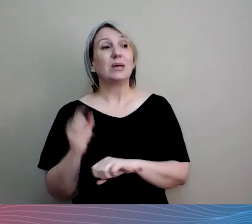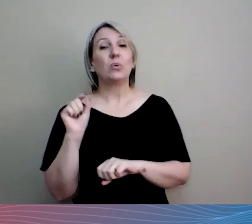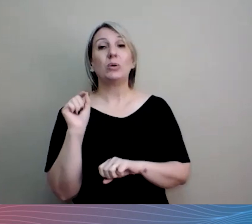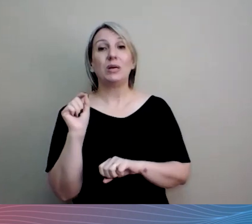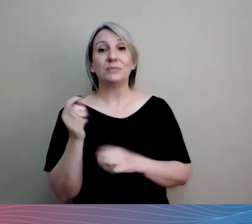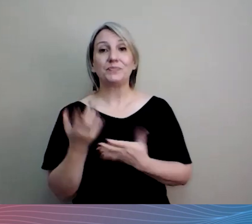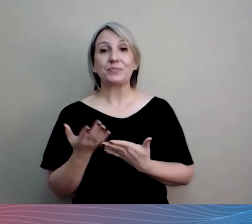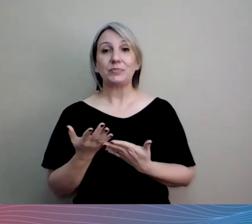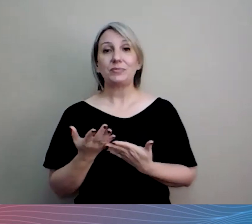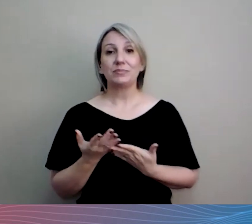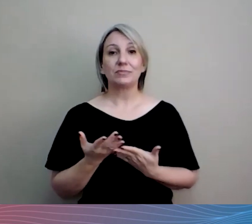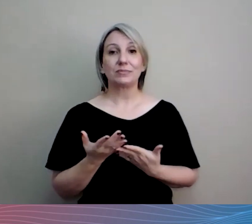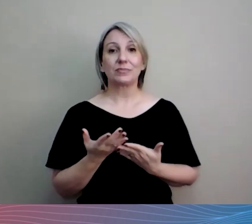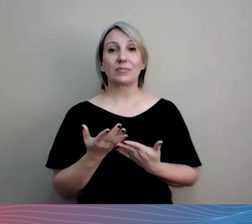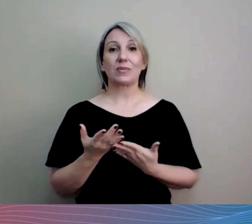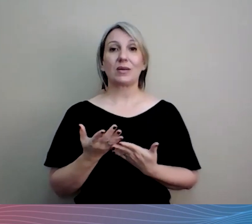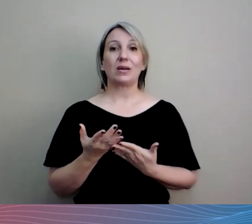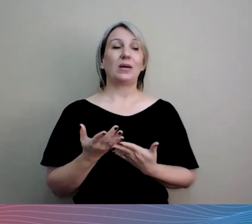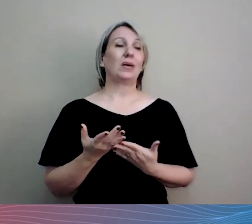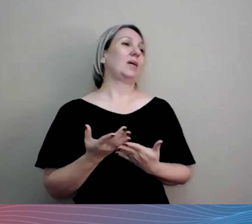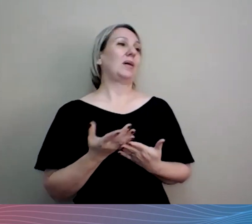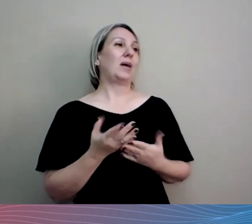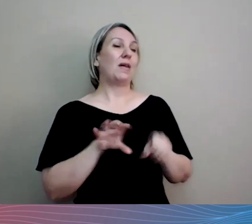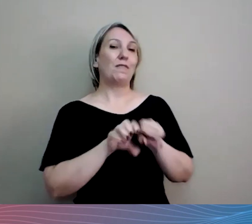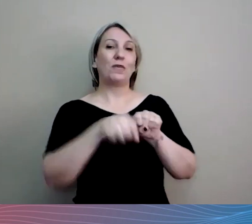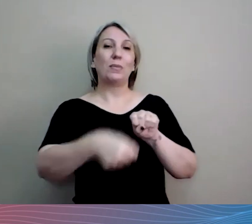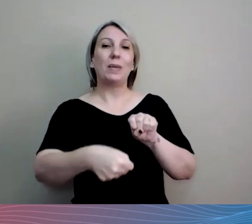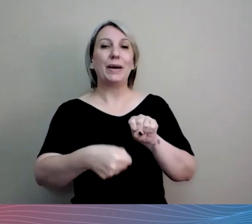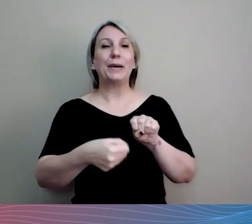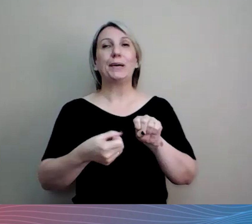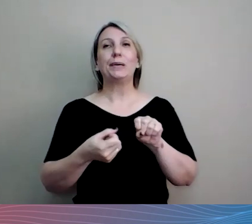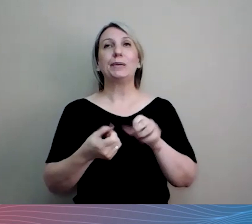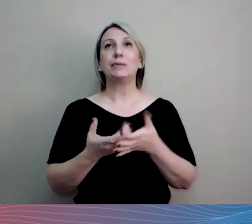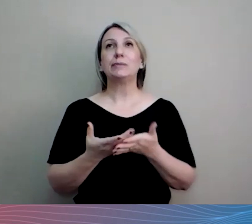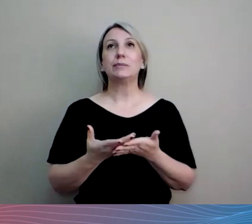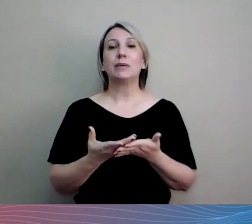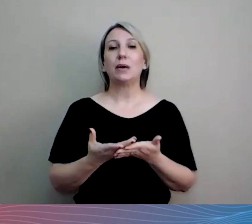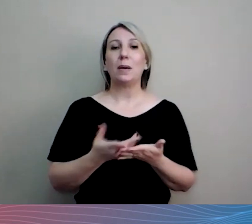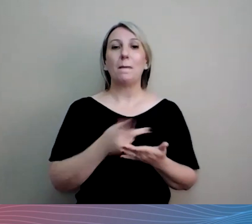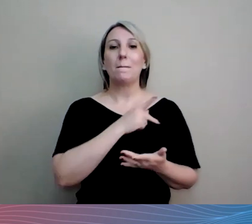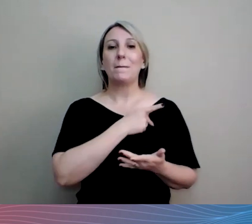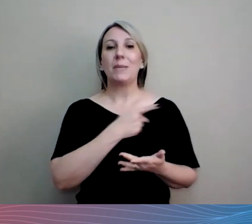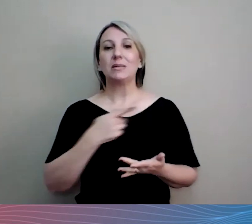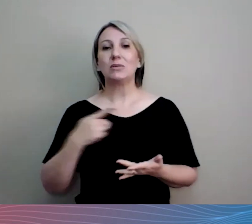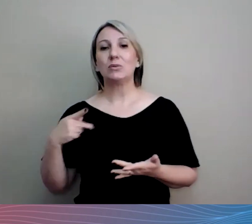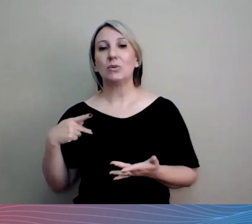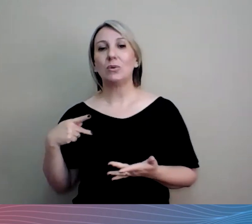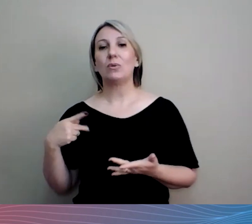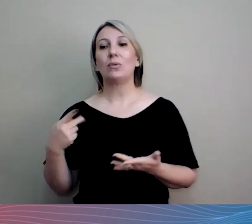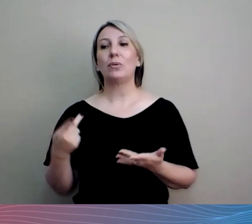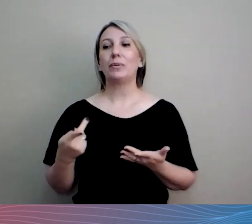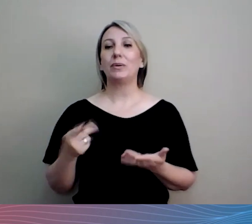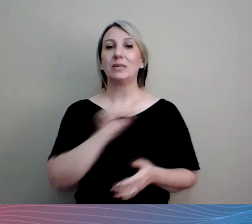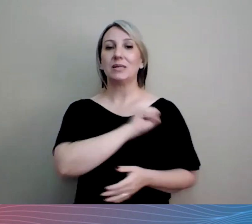são aqueles que, né, se formaram padres, pastores, sacerdotes, tal. Então eles entendem das coisas de Deus. Eu